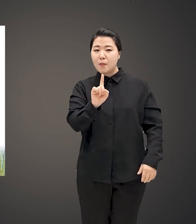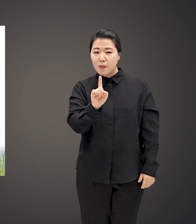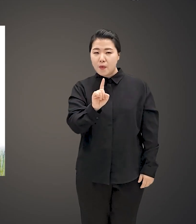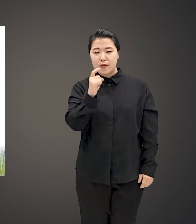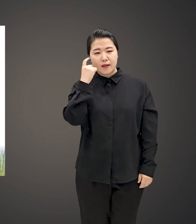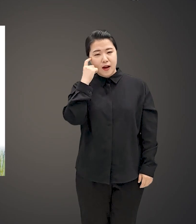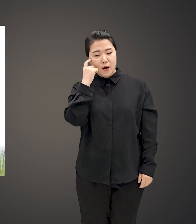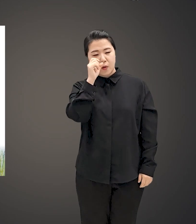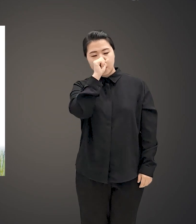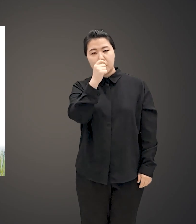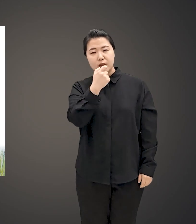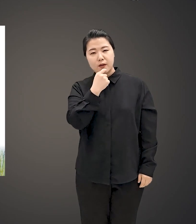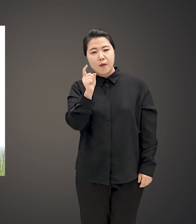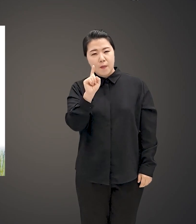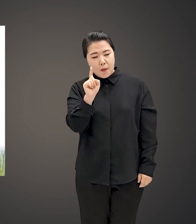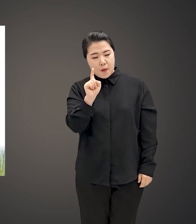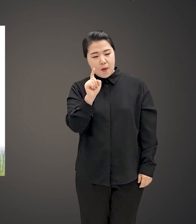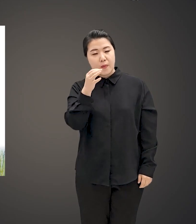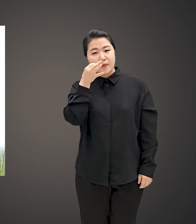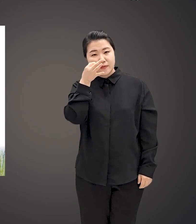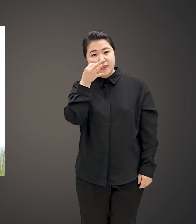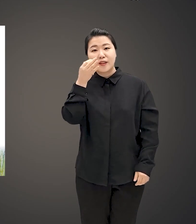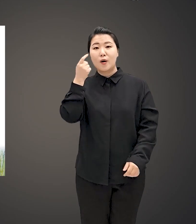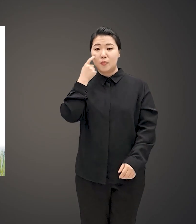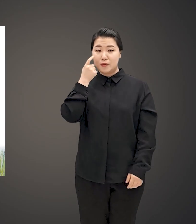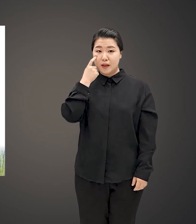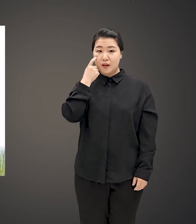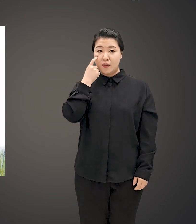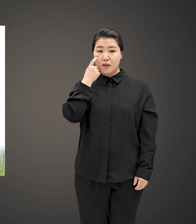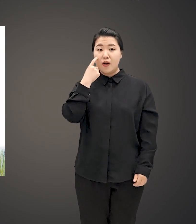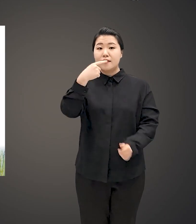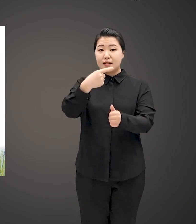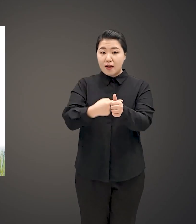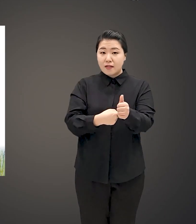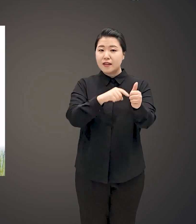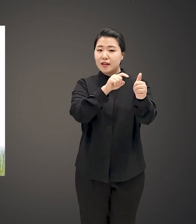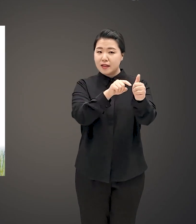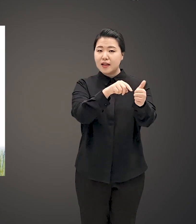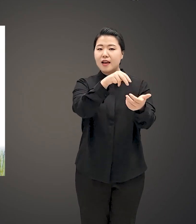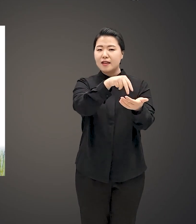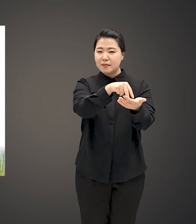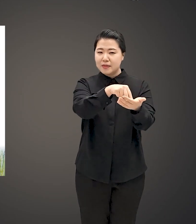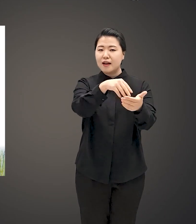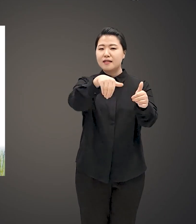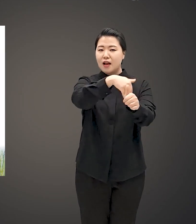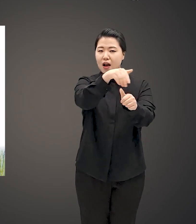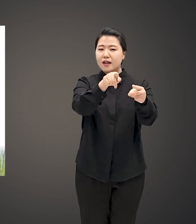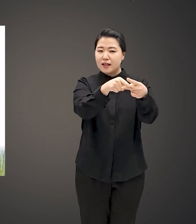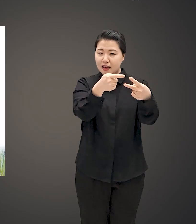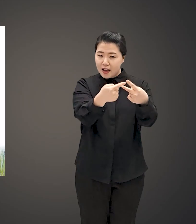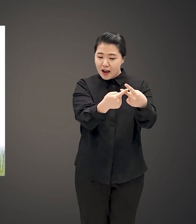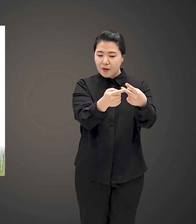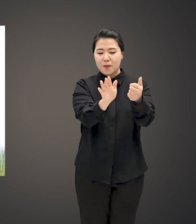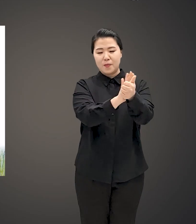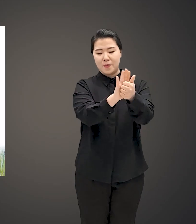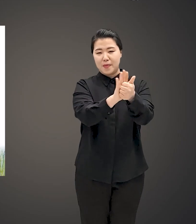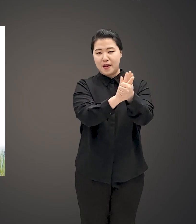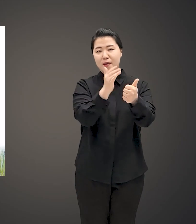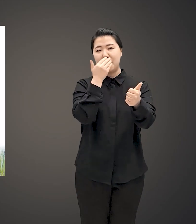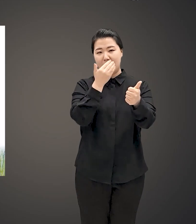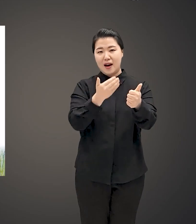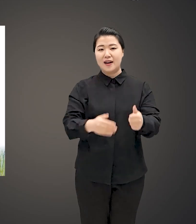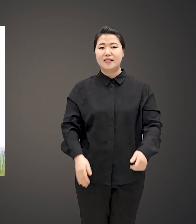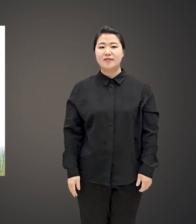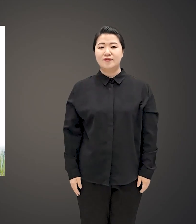어떤 취향이 있는지 지켜보세요. 그러다 보면 상대방의 사정을 알게 되고 자연스레 다른 입장도 헤아릴 수 있게